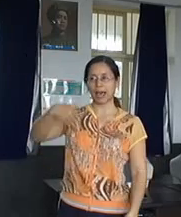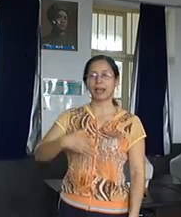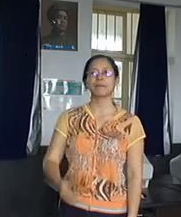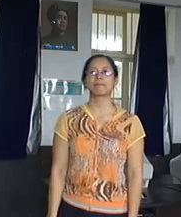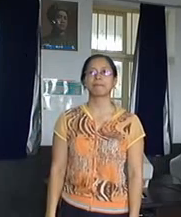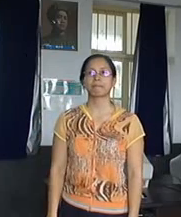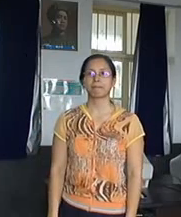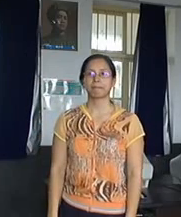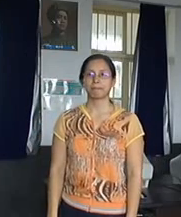谁能预料未来？